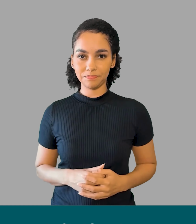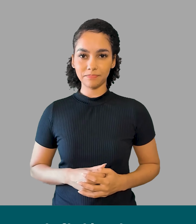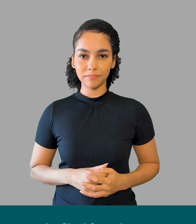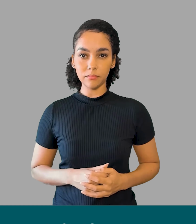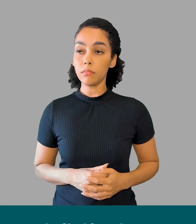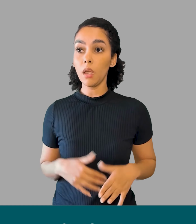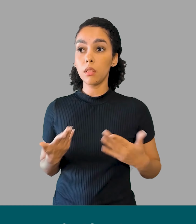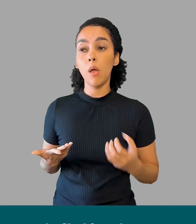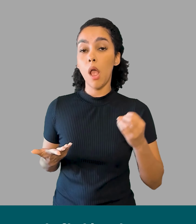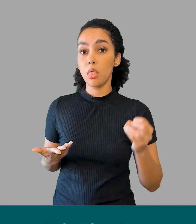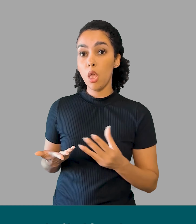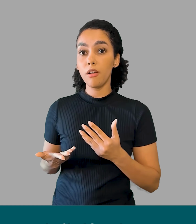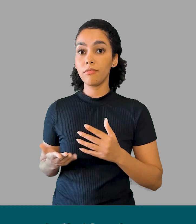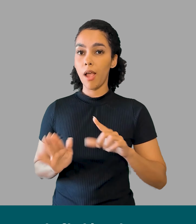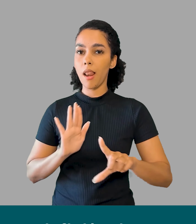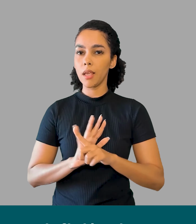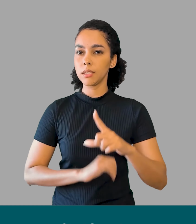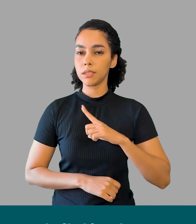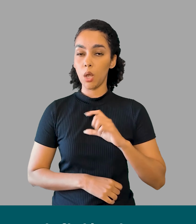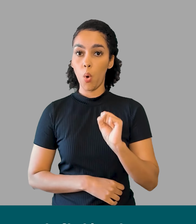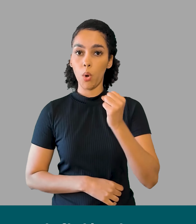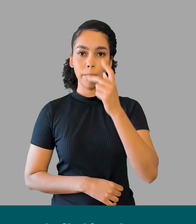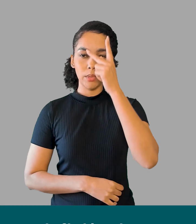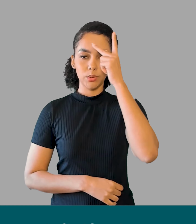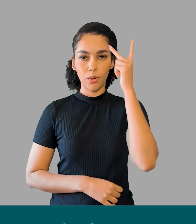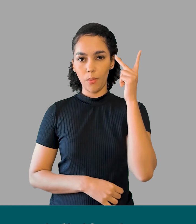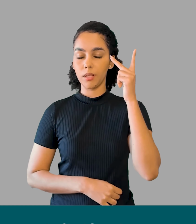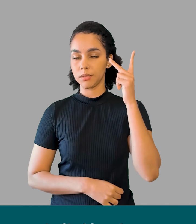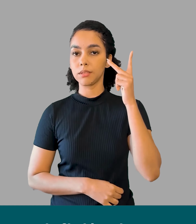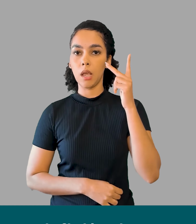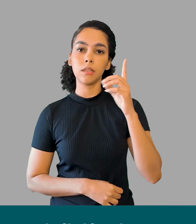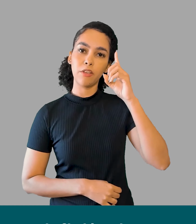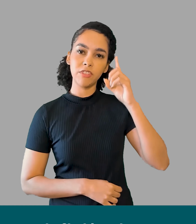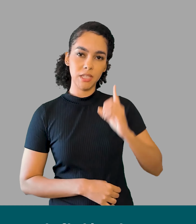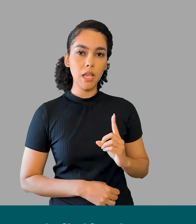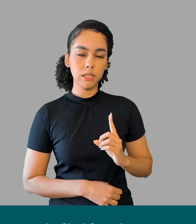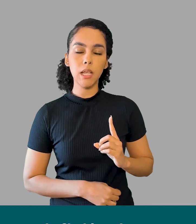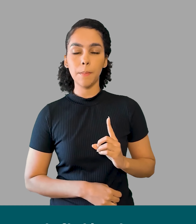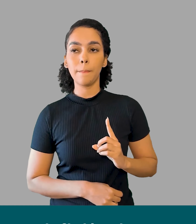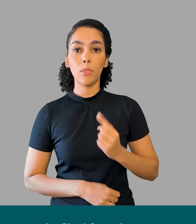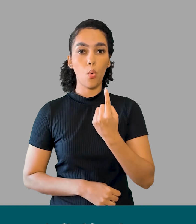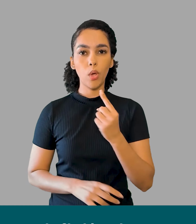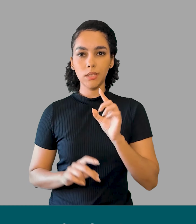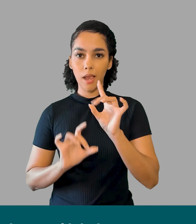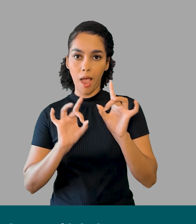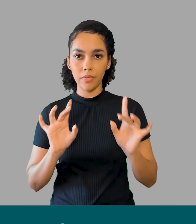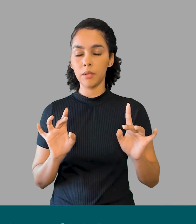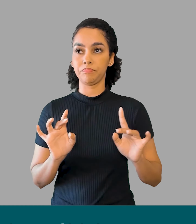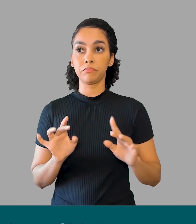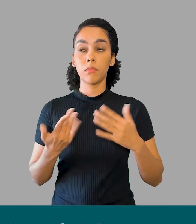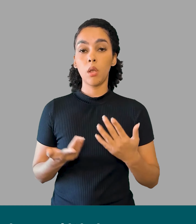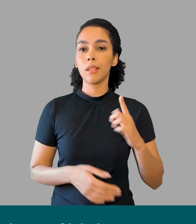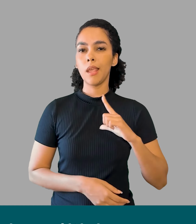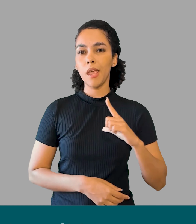tem oito pessoas com deficiência, uma de cada deficiência de preferência, a